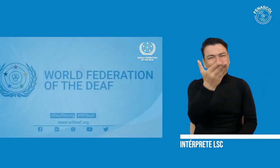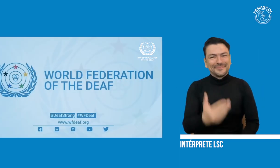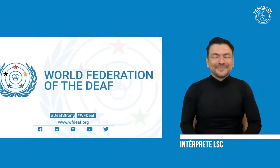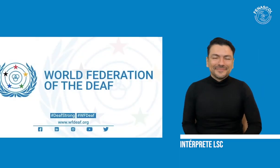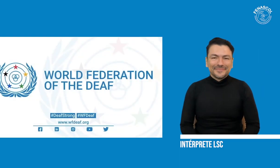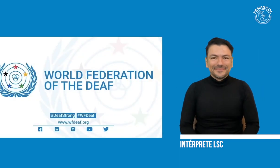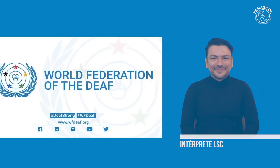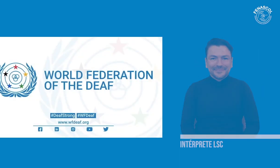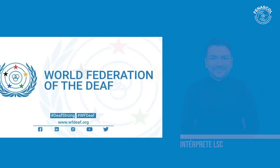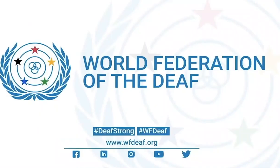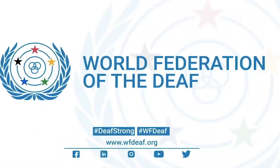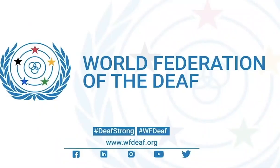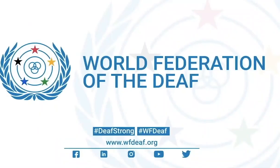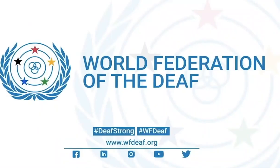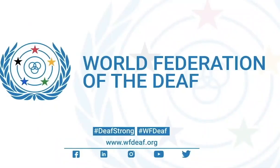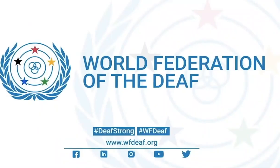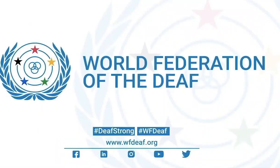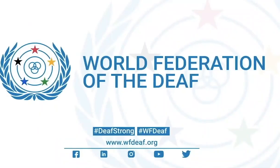¡Adelante!